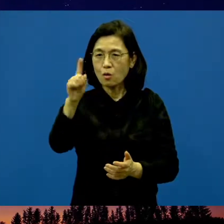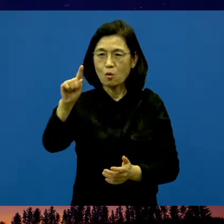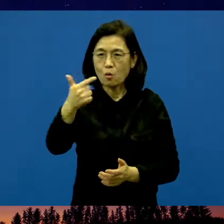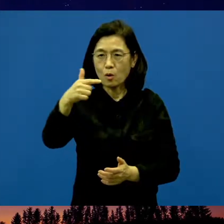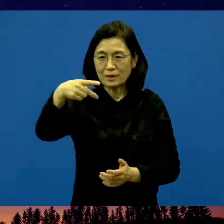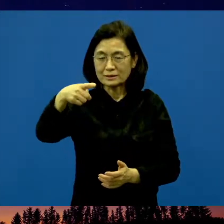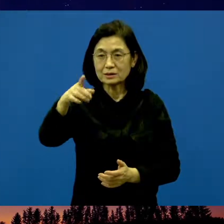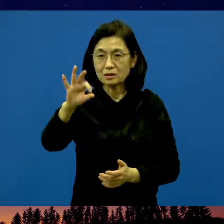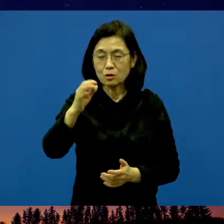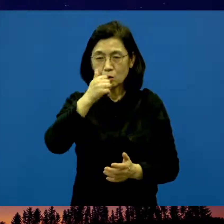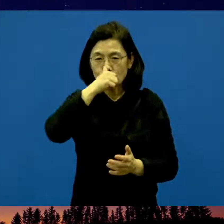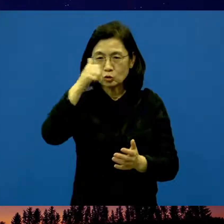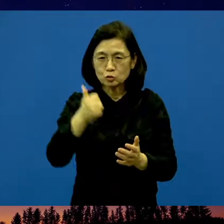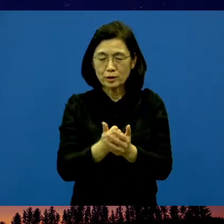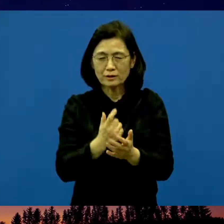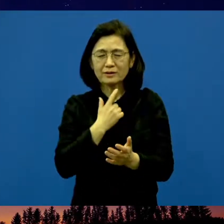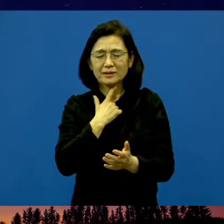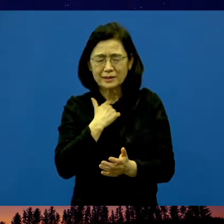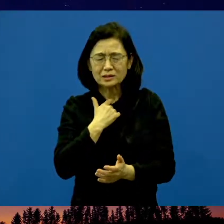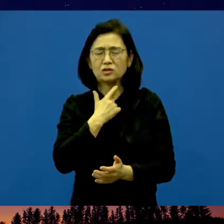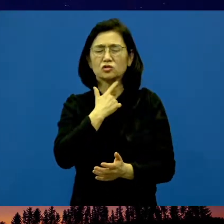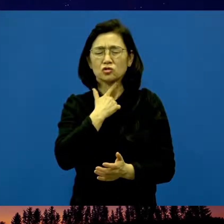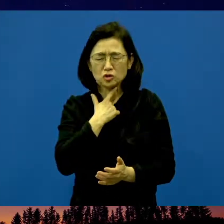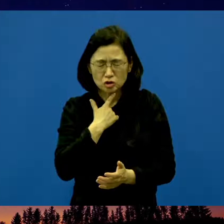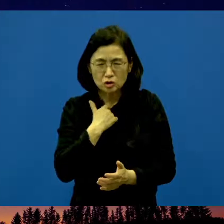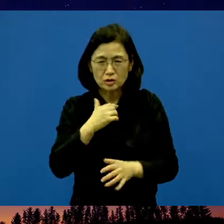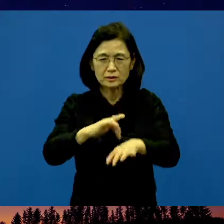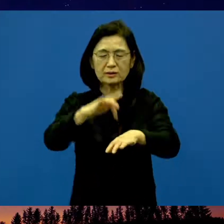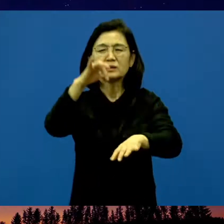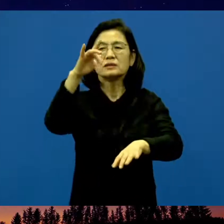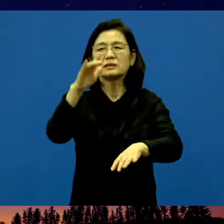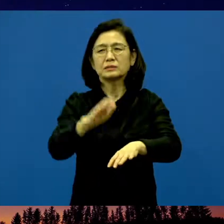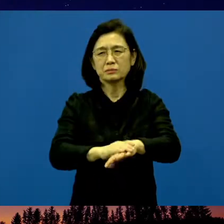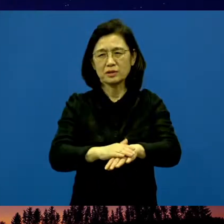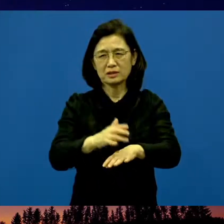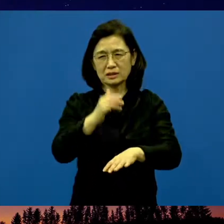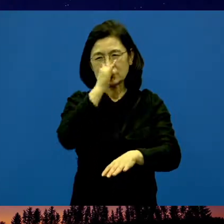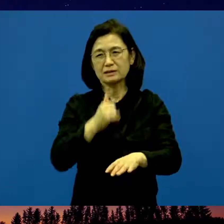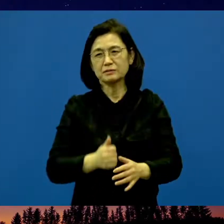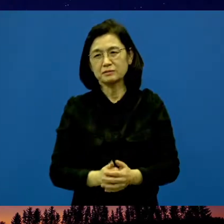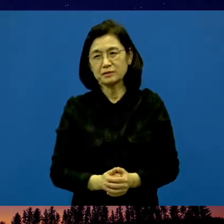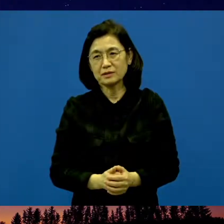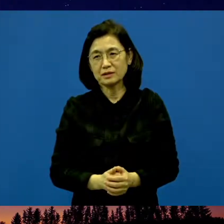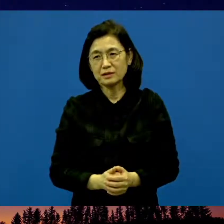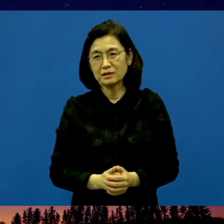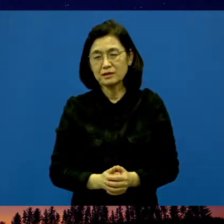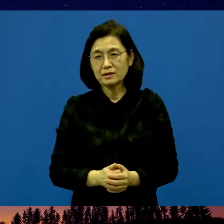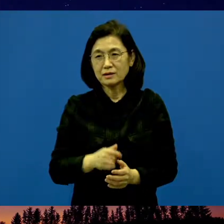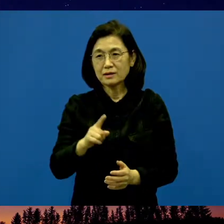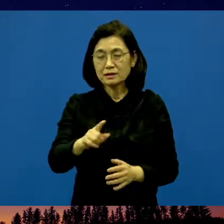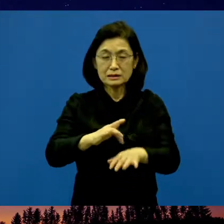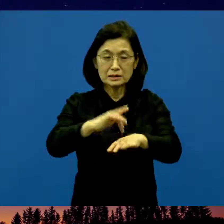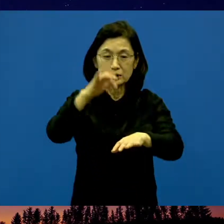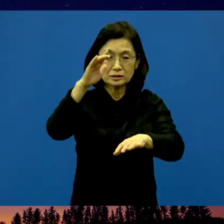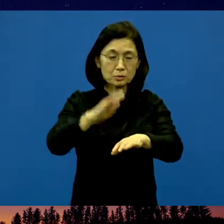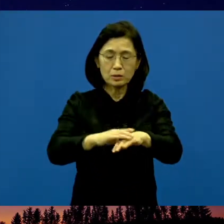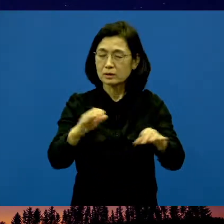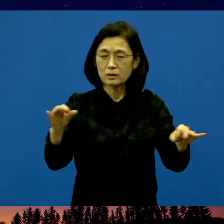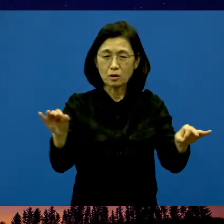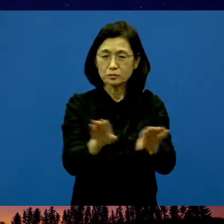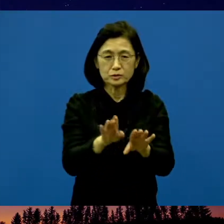계속 지으려고 하는 성향이 우리 내면에 자리를 잡고 있고 이것이 좀처럼 사그러들지 않는다는